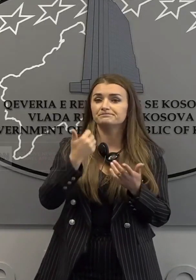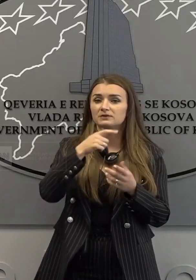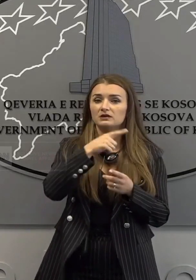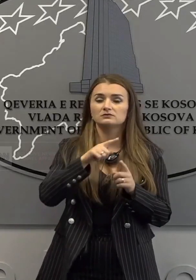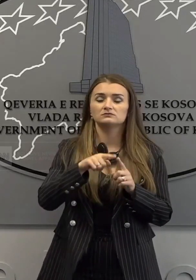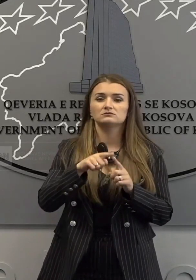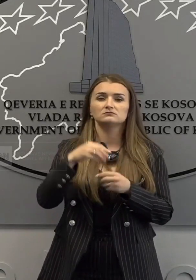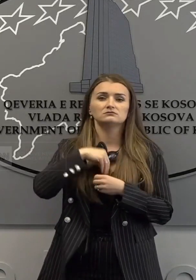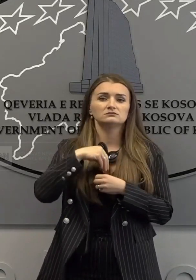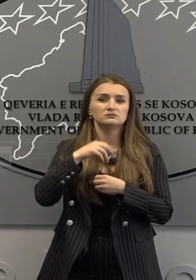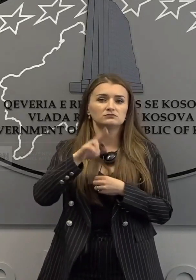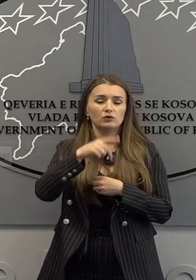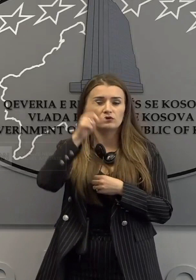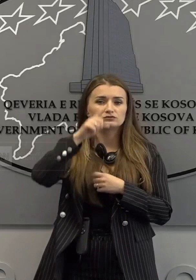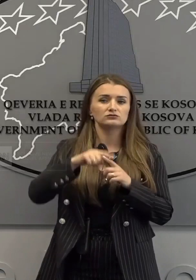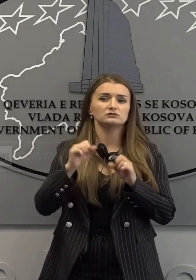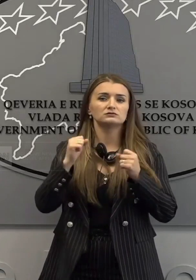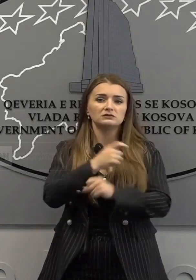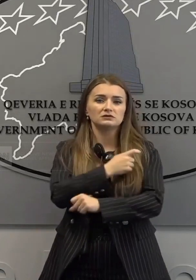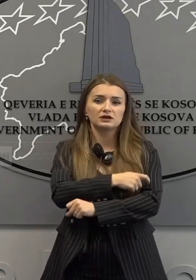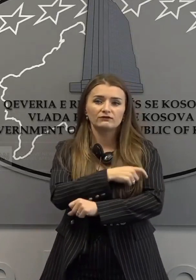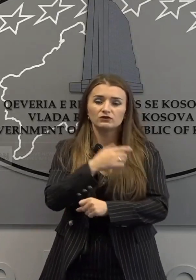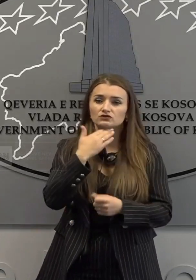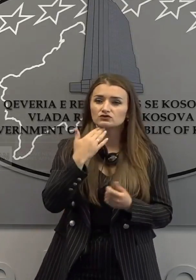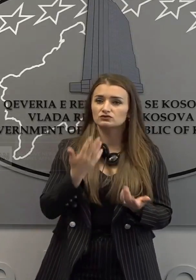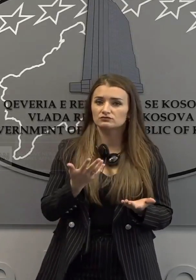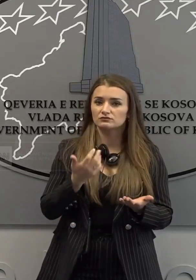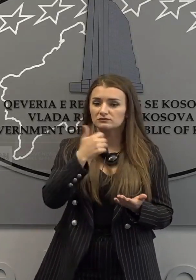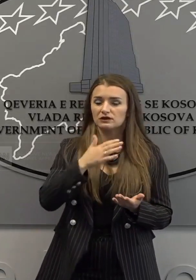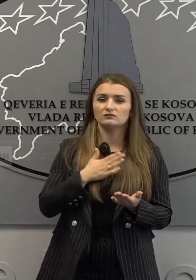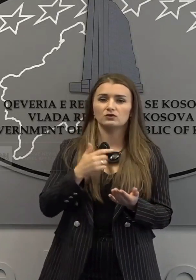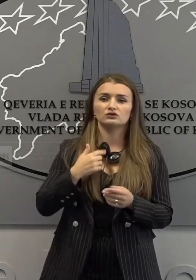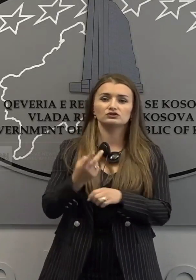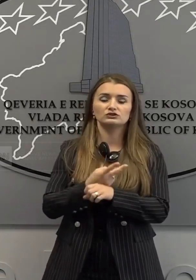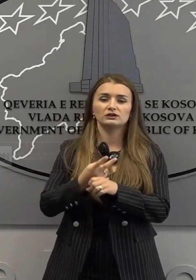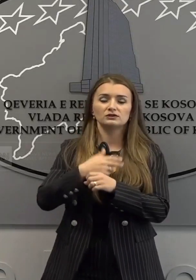padurushme të brendshme të saj që rezulton nga suksesit e shtetit ton,